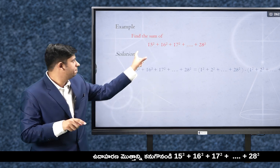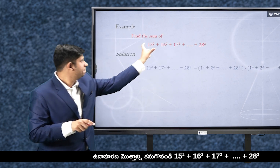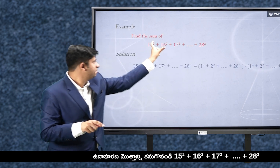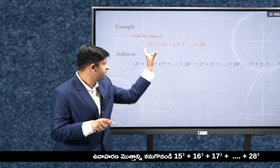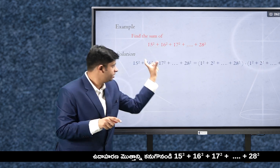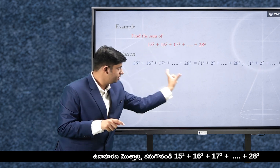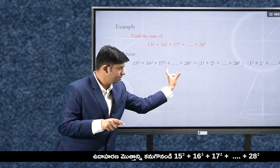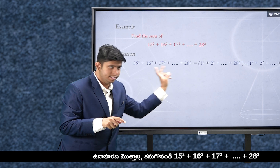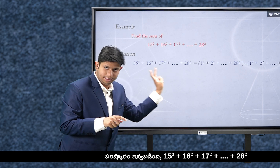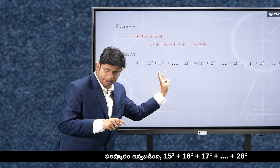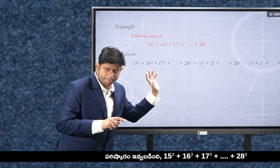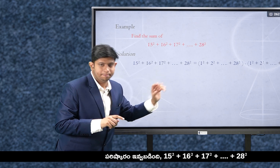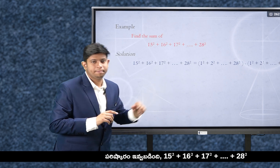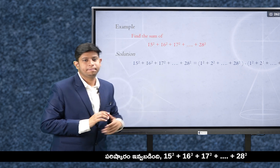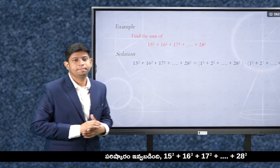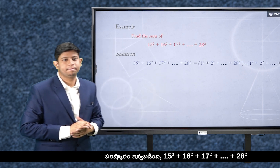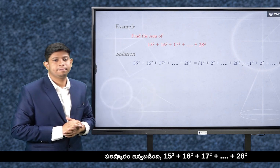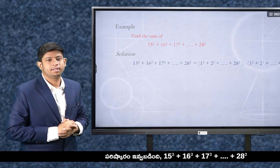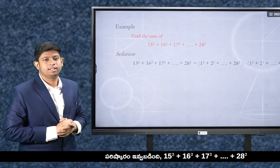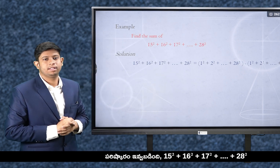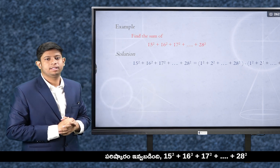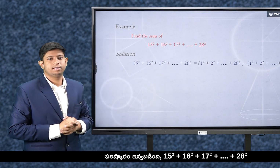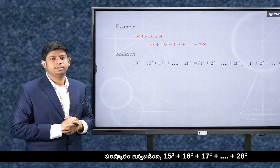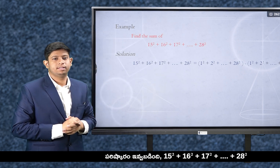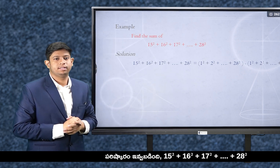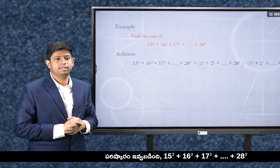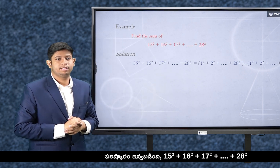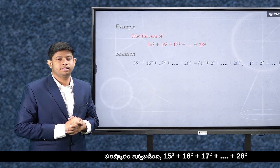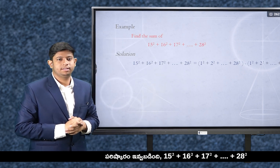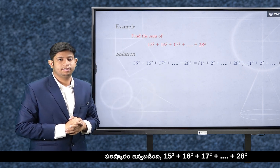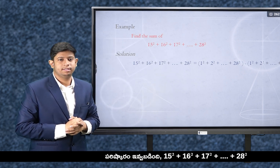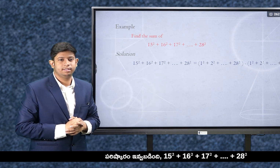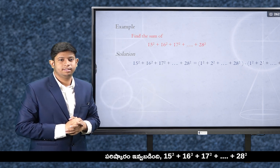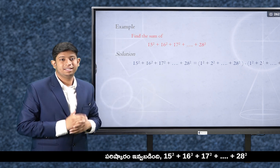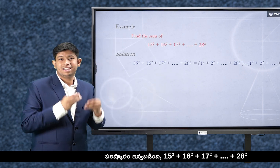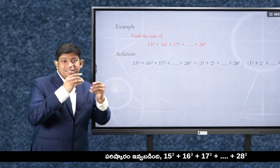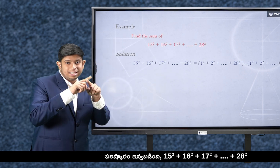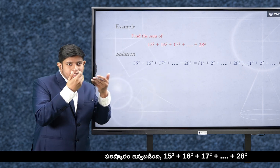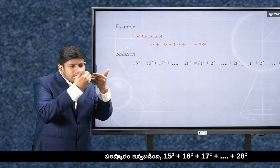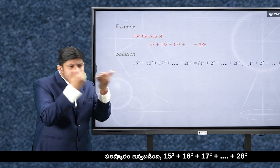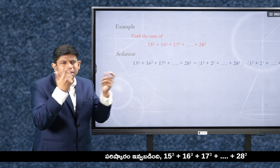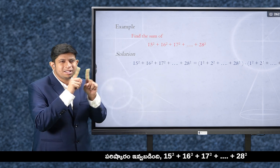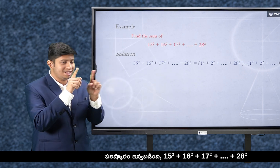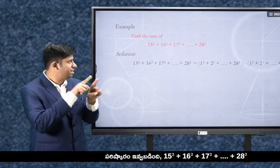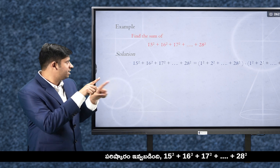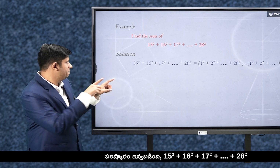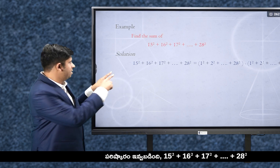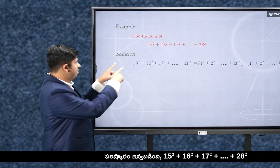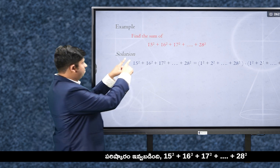28 స్క్వేర్. పరిష్కారం ఇవ్వబడింది 15 స్క్వేర్ ప్లస్ 16 స్క్వేర్ ప్లస్ 17 స్క్వేర్ ప్లస్ అండ్